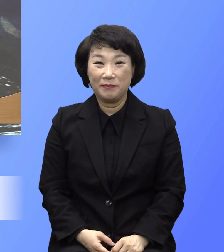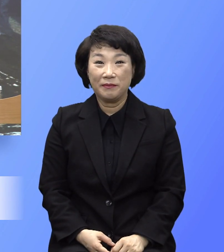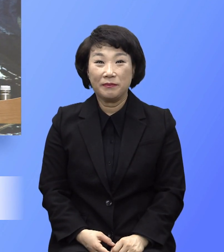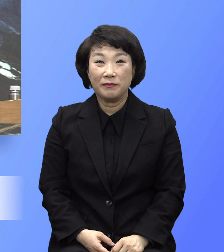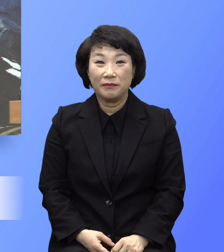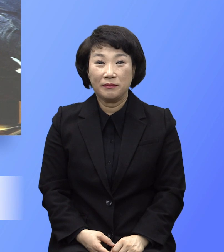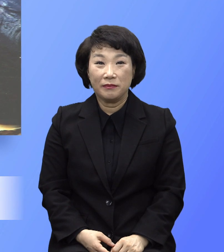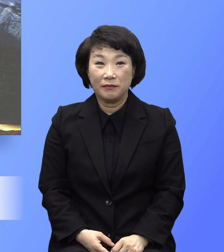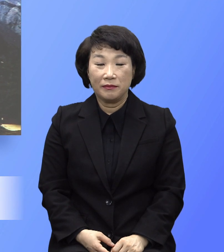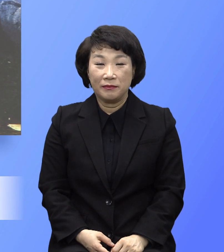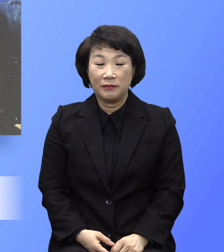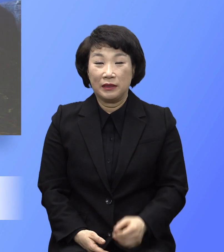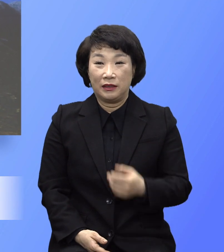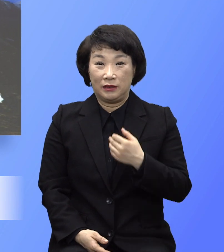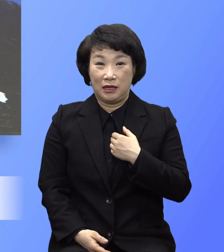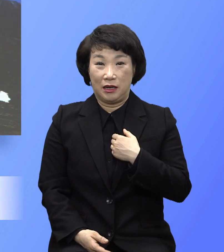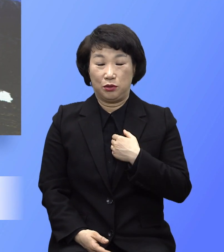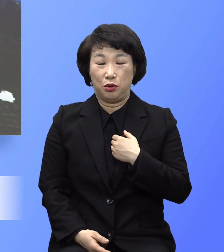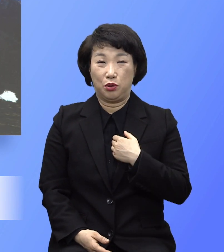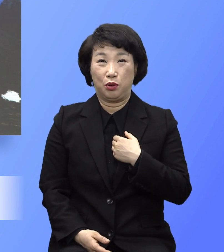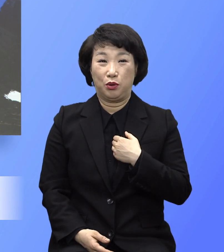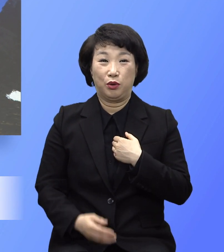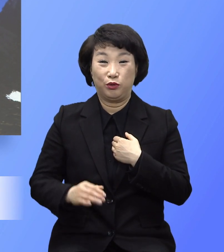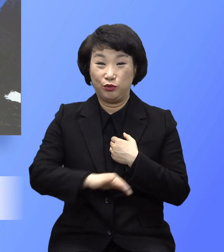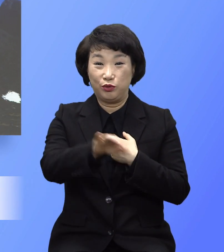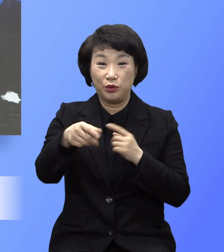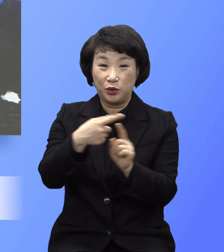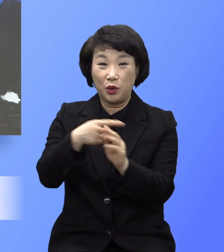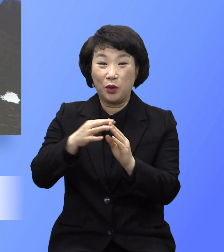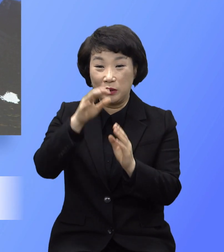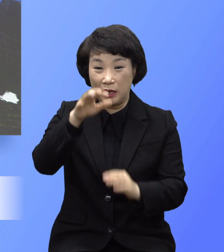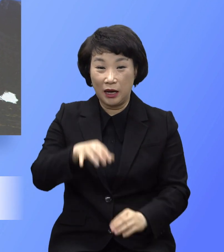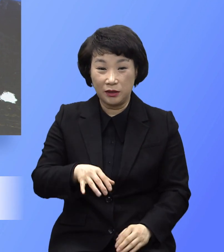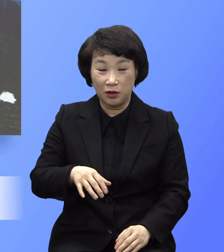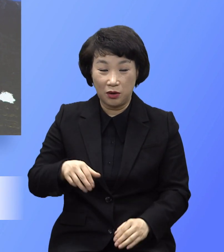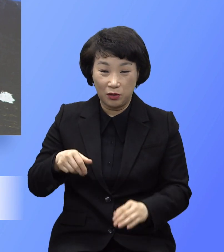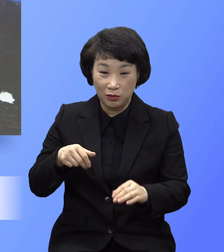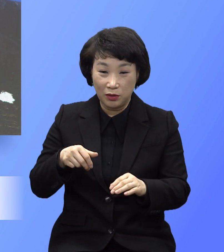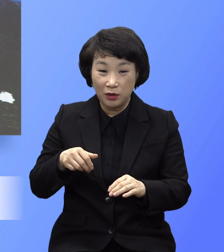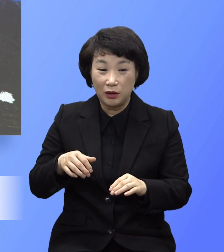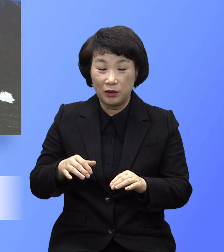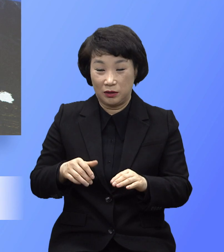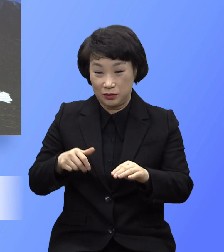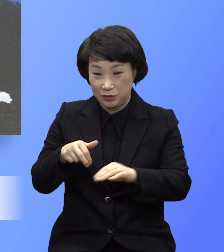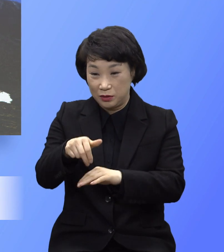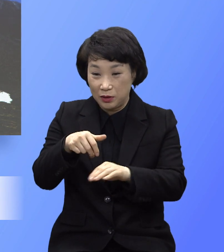예, 저도 이제 우리 교회에서 가만히 지나가다 보면